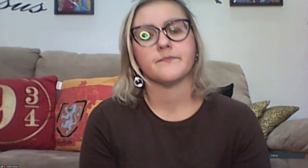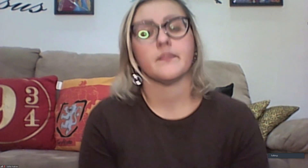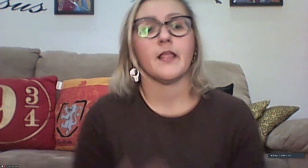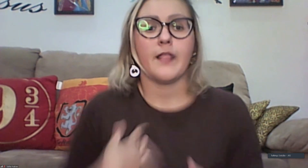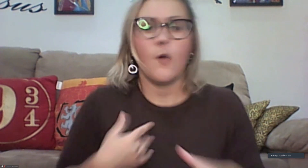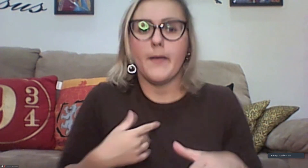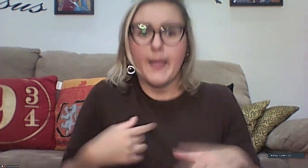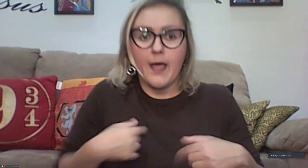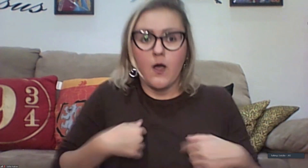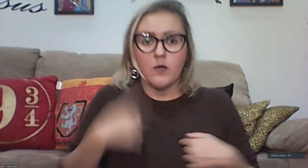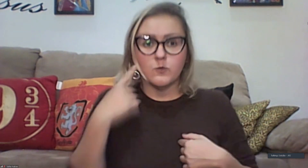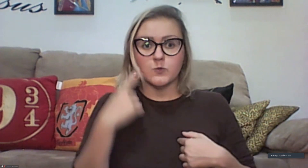para ela.